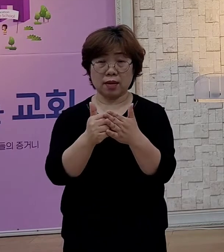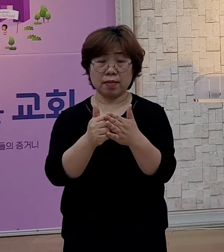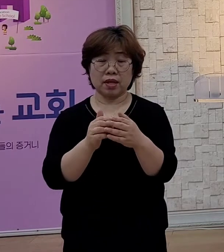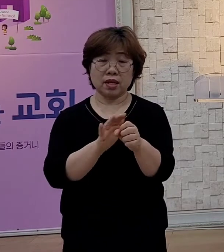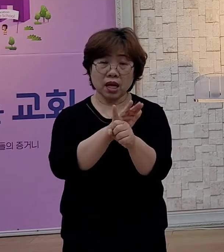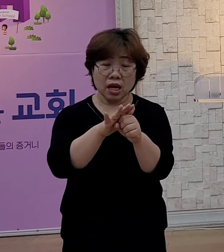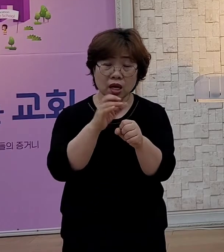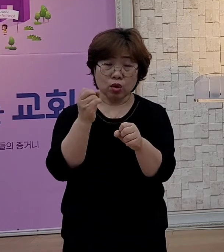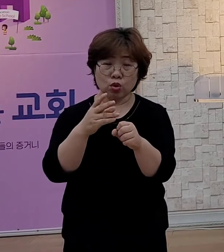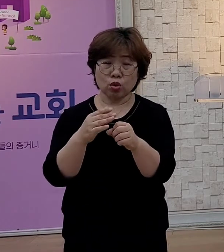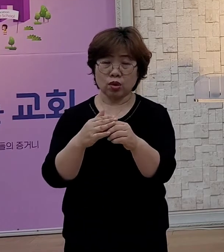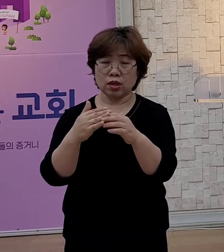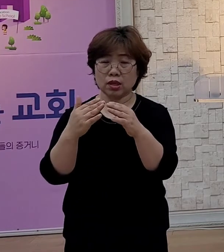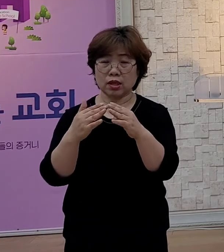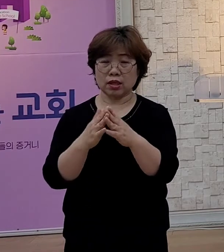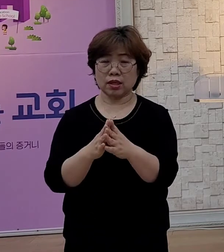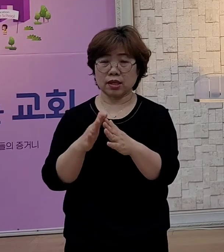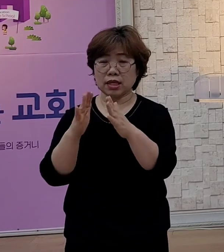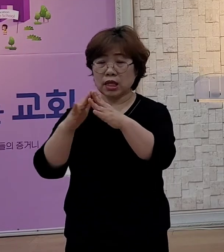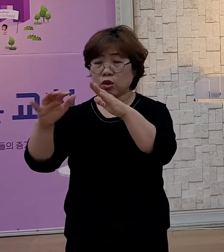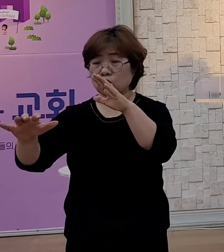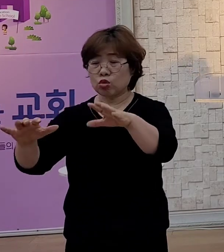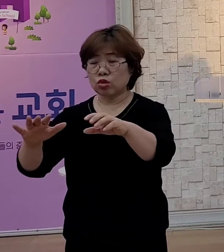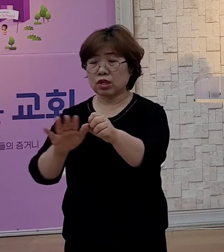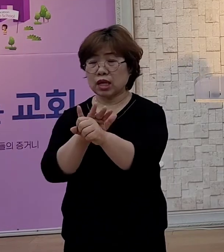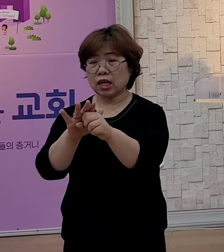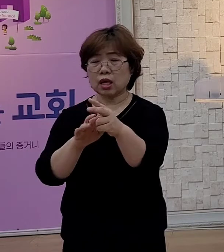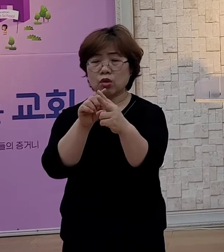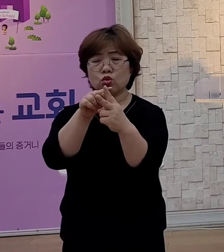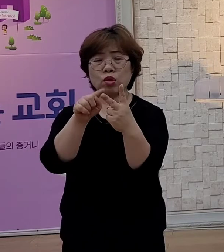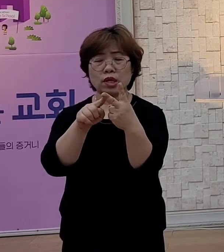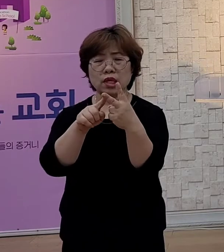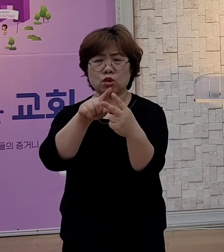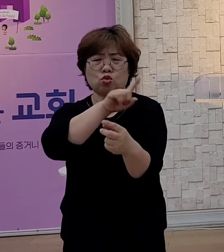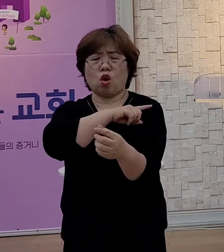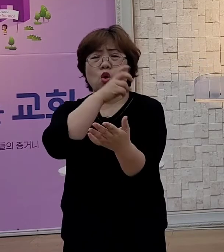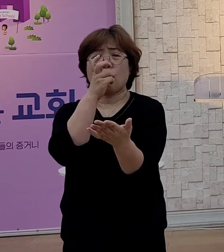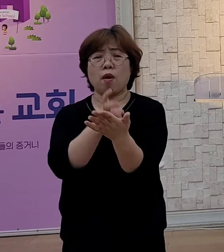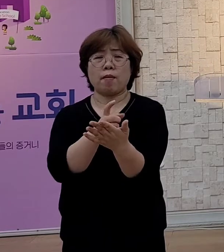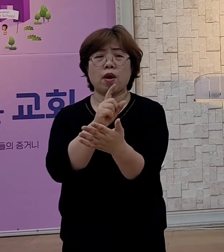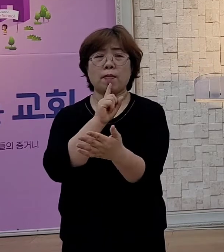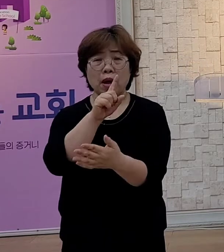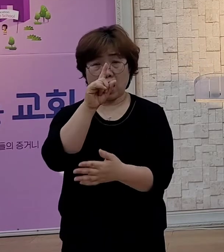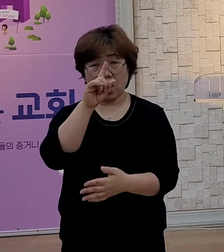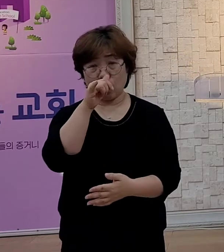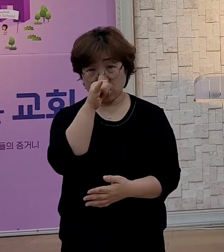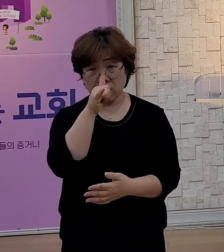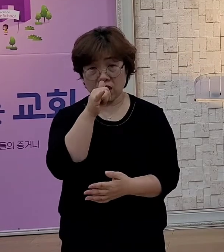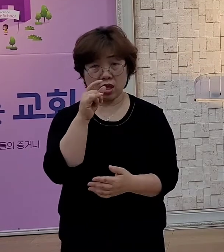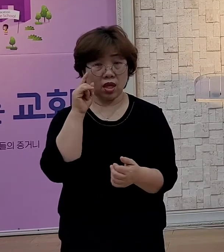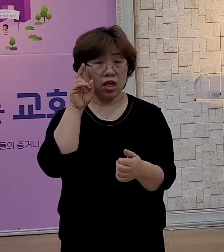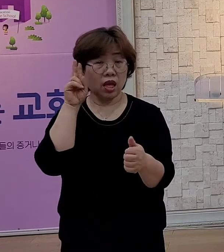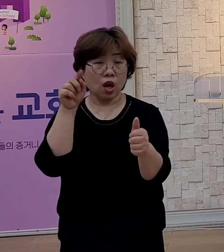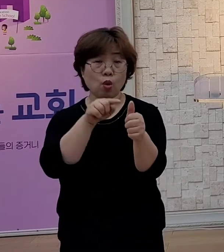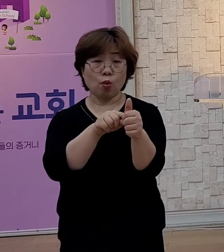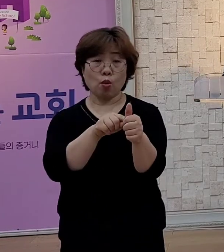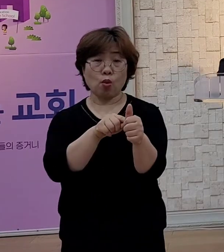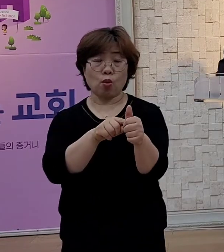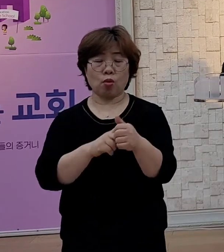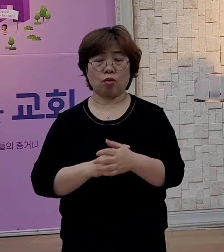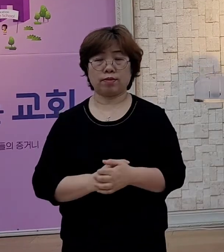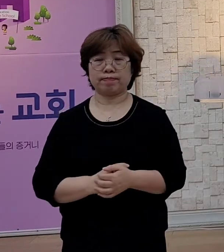이 인간에게 주신 이웃 사랑, 이게 최고의 법이다라고 지칭하고 있다는 사실입니다.